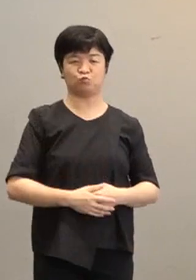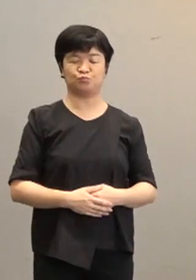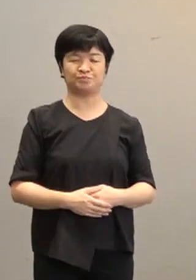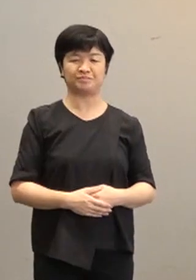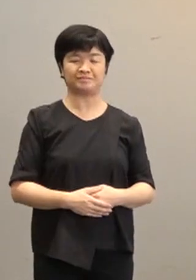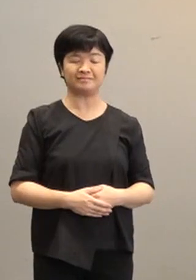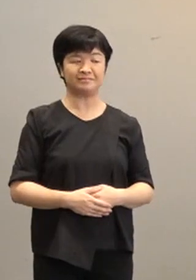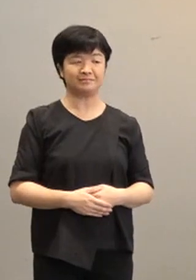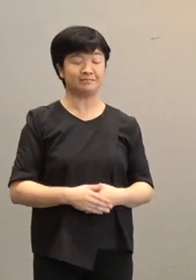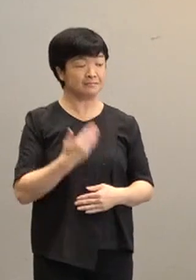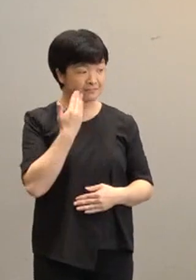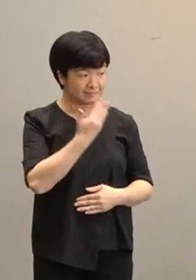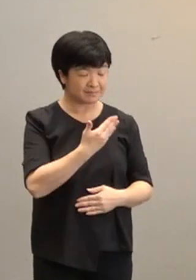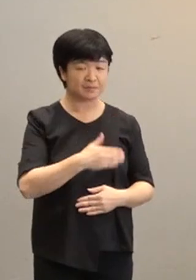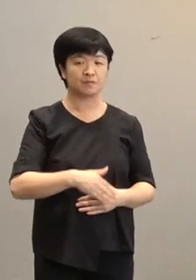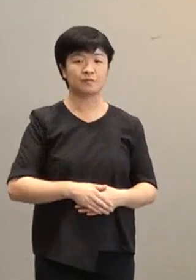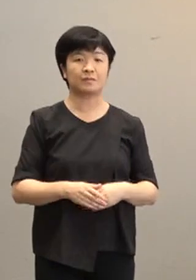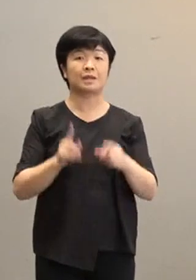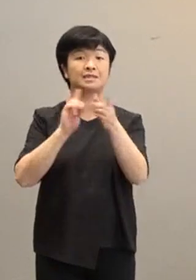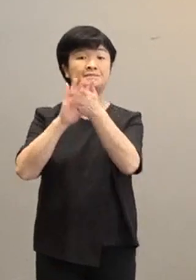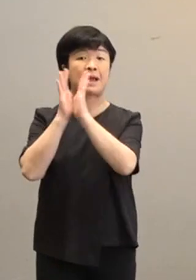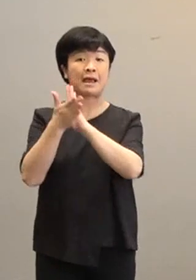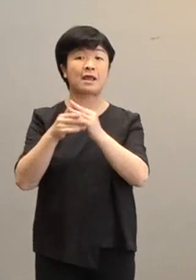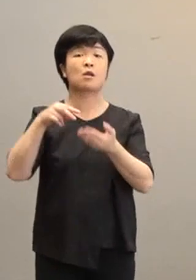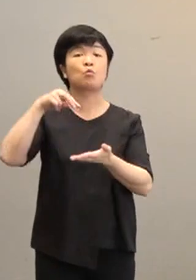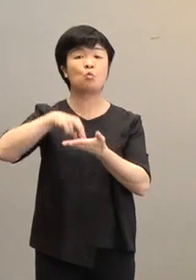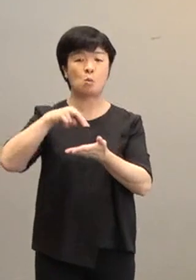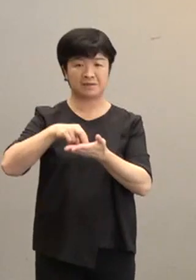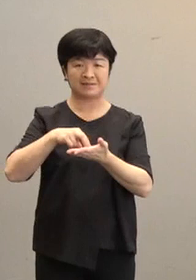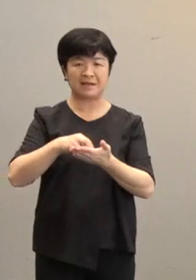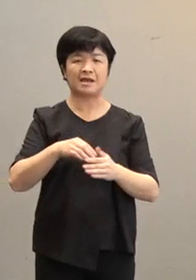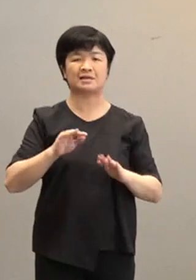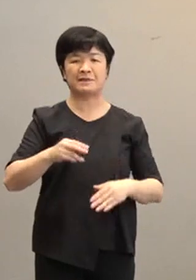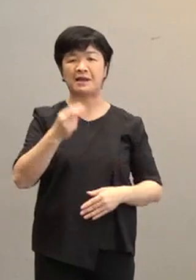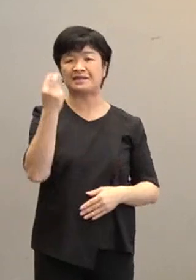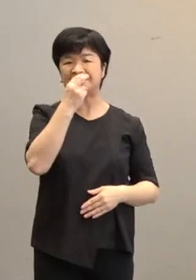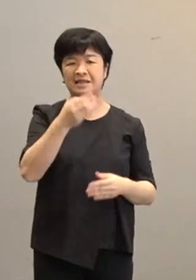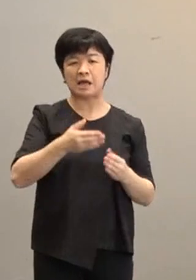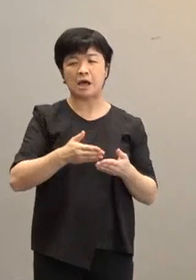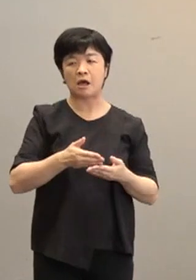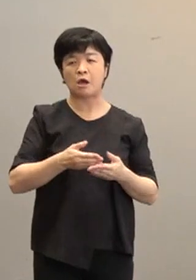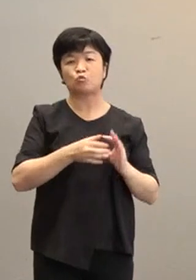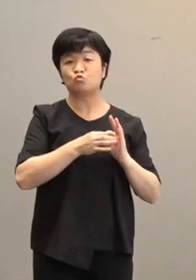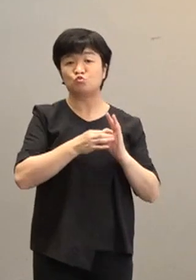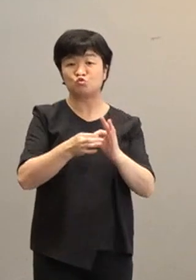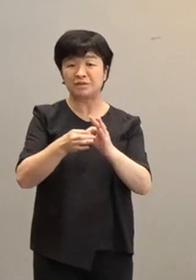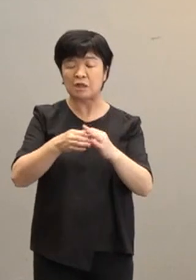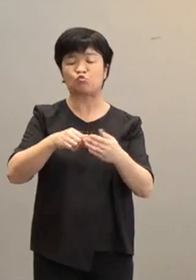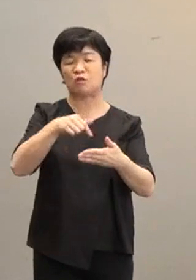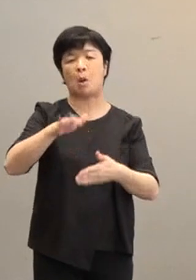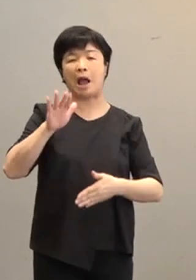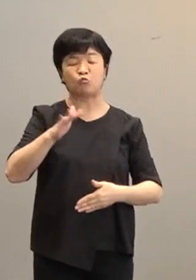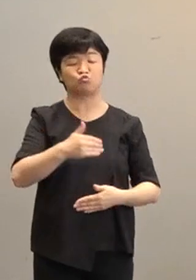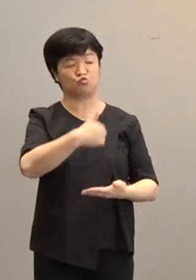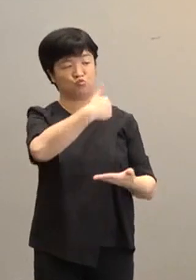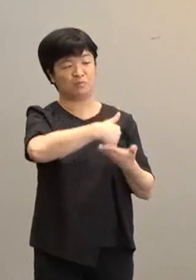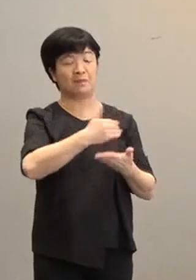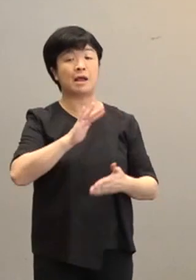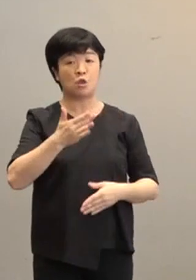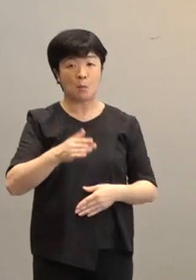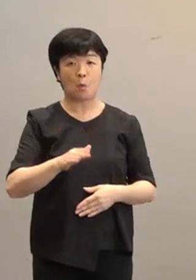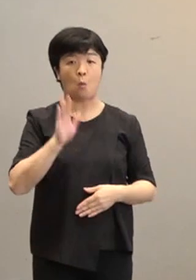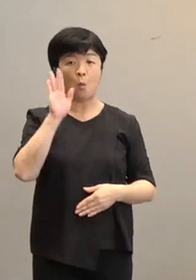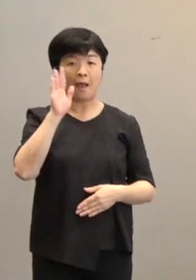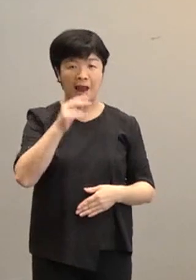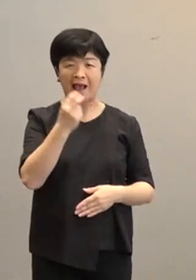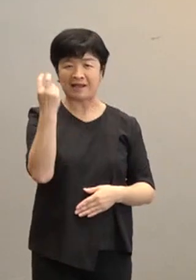がとうございます。県としてですね、今も審査続いている県があるというふうに伺いましたけれども、今後審査体制を強化